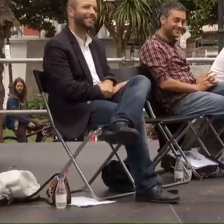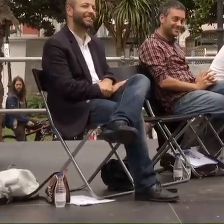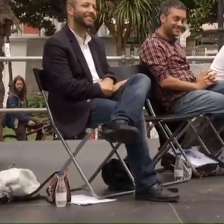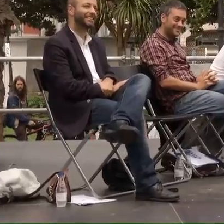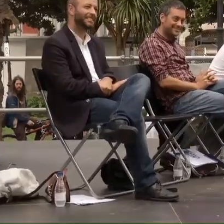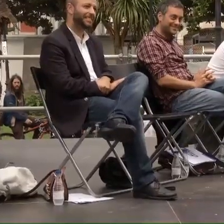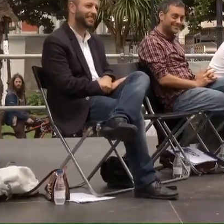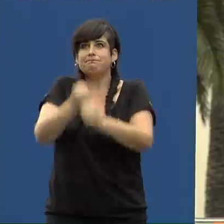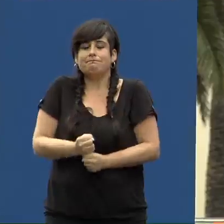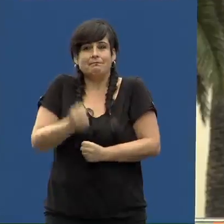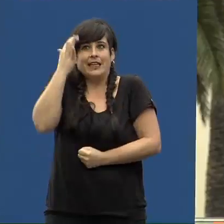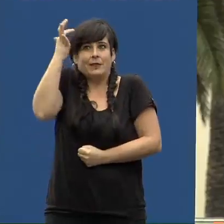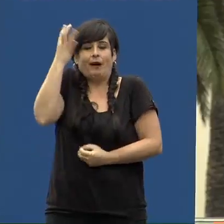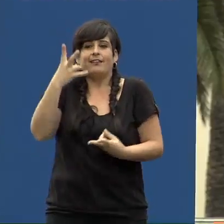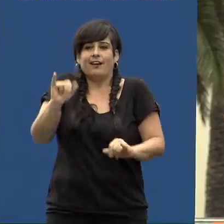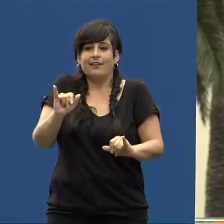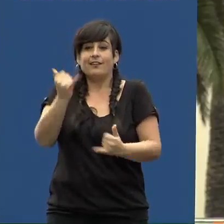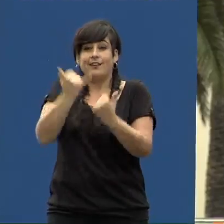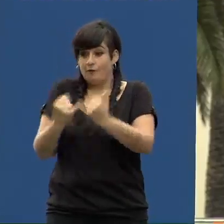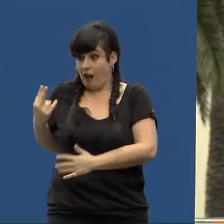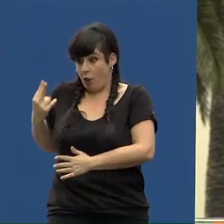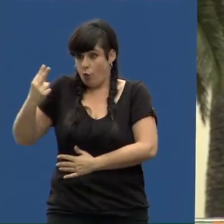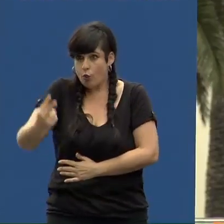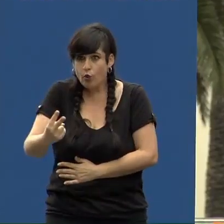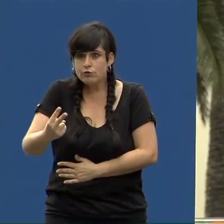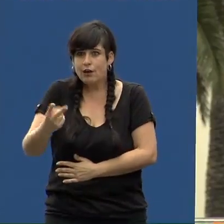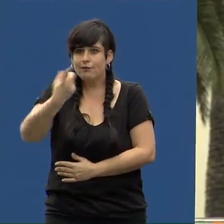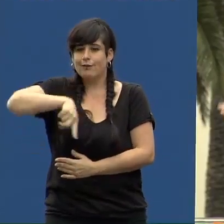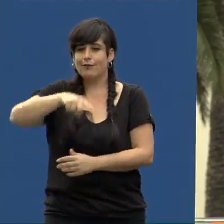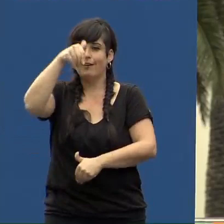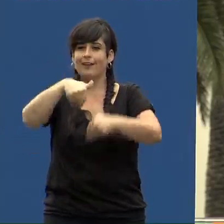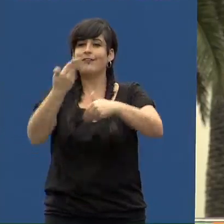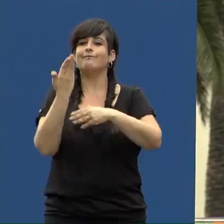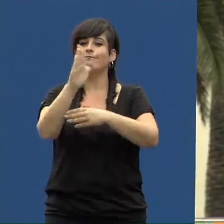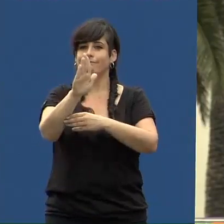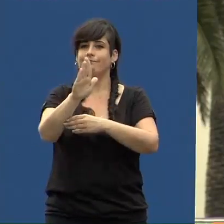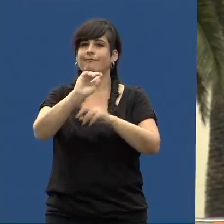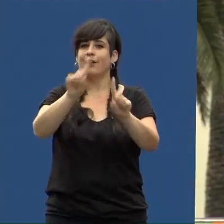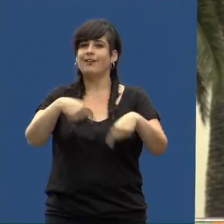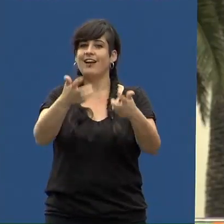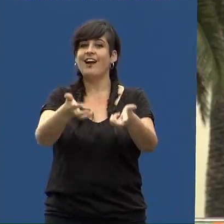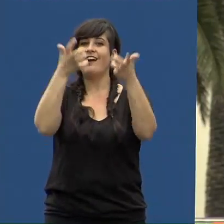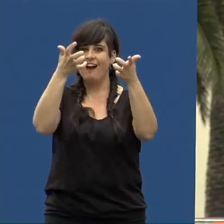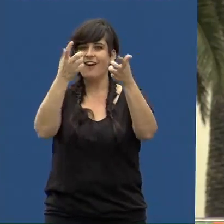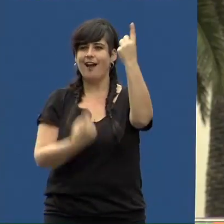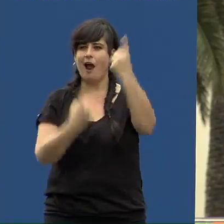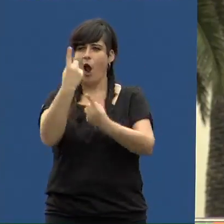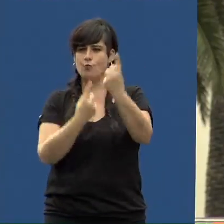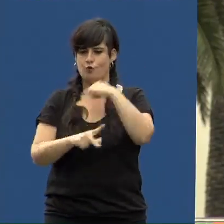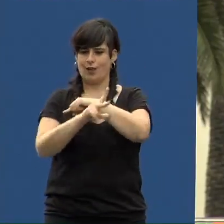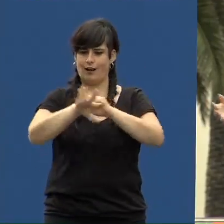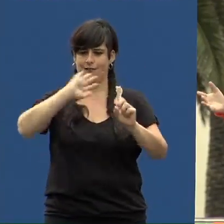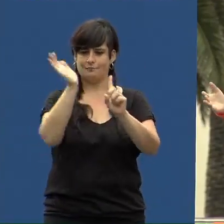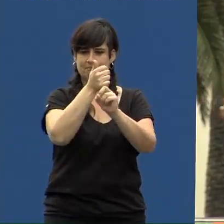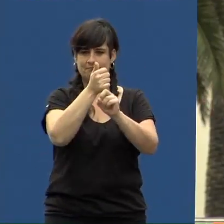y en los 2 últimos años no solo nos presentamos a unas elecciones, no solo las ganamos y algunos somos alcaldes y alcaldesas,